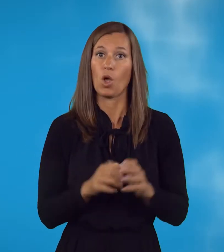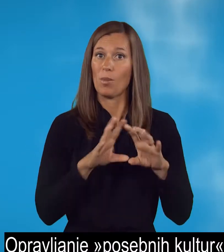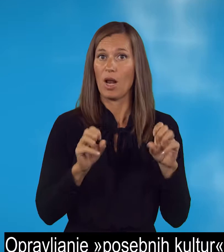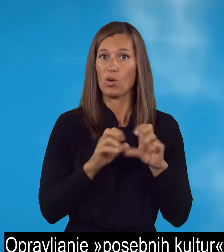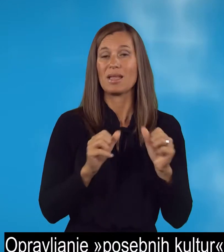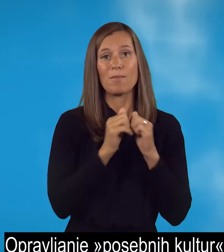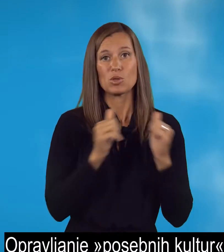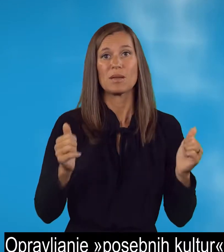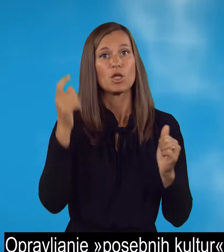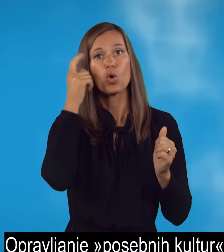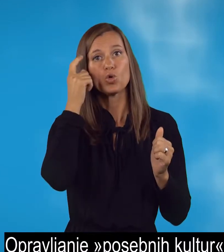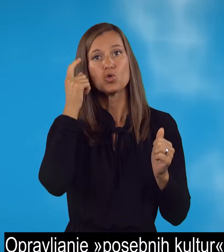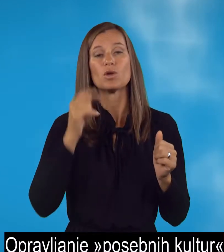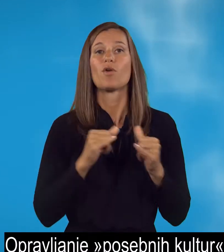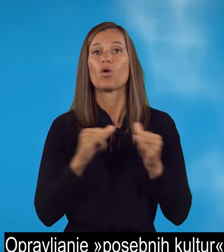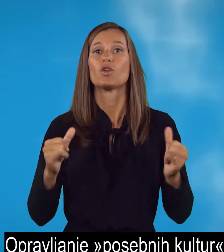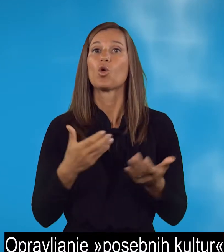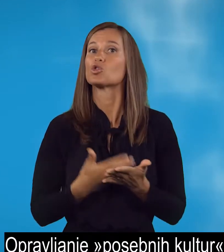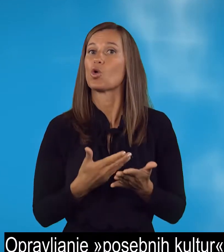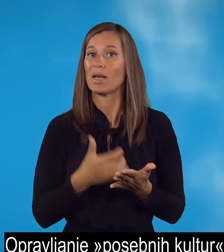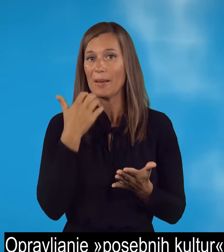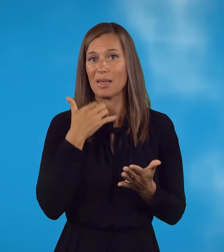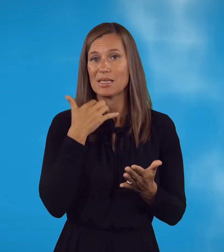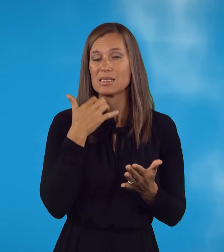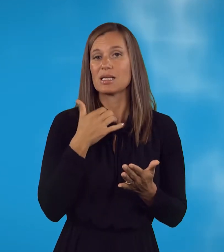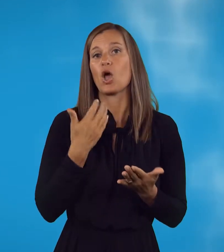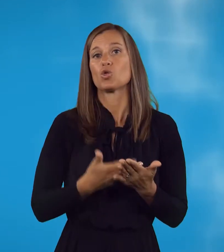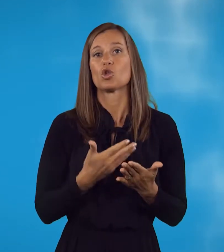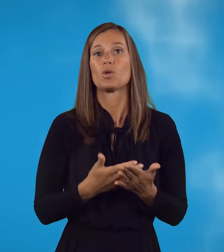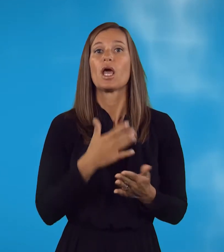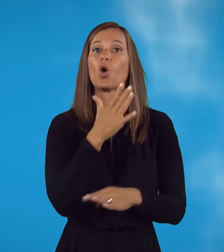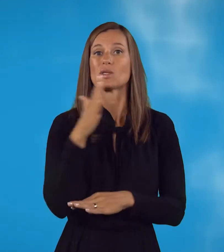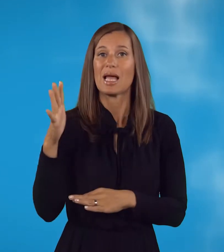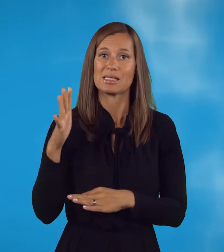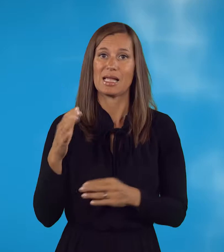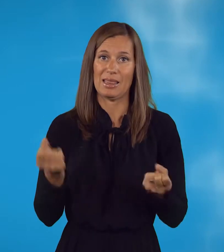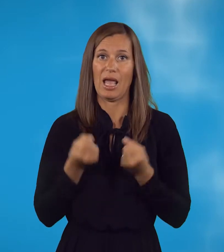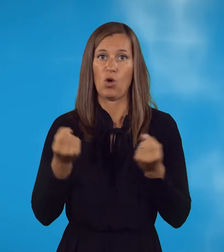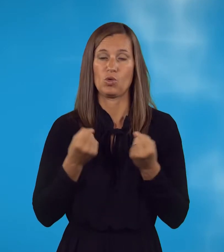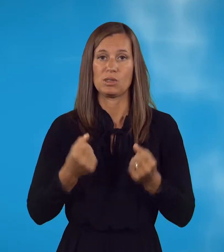Opravljanje posebnih kultur v okviru osnovne kmetijske in osnovne gozdarske dejavnosti.